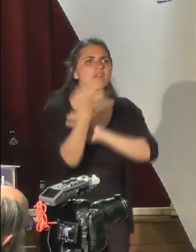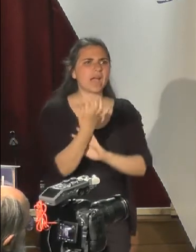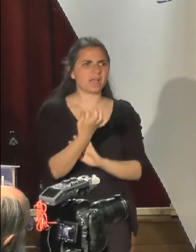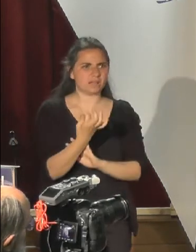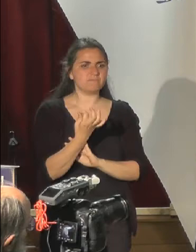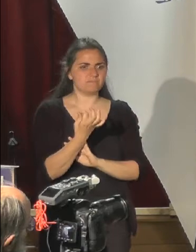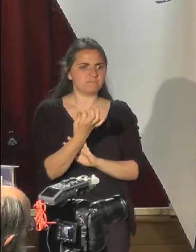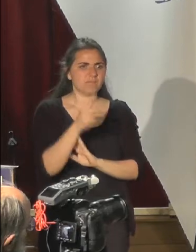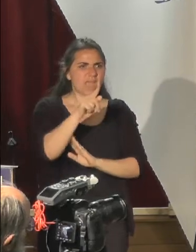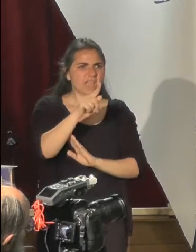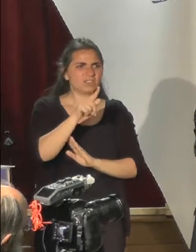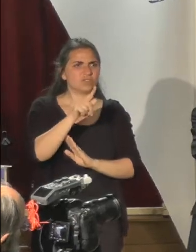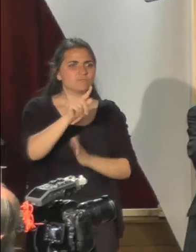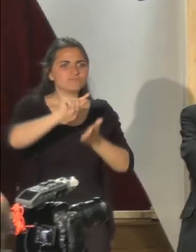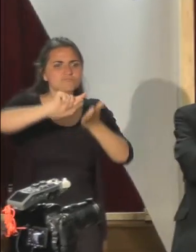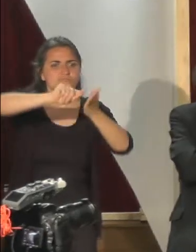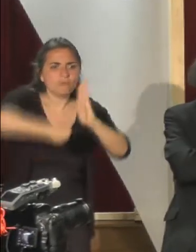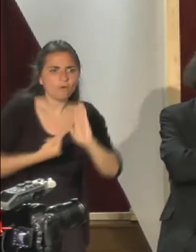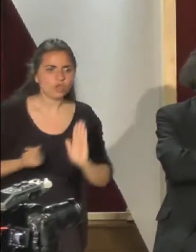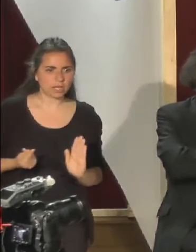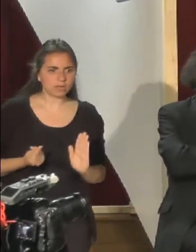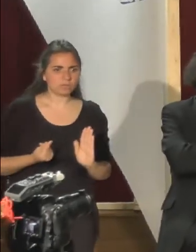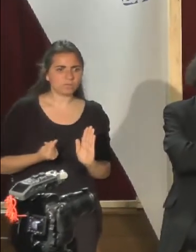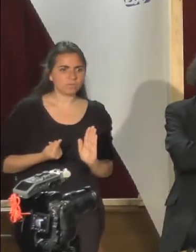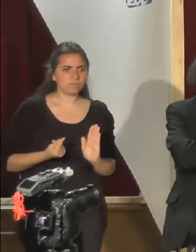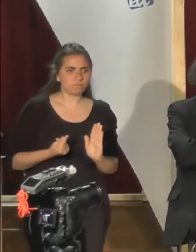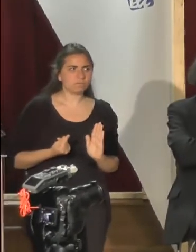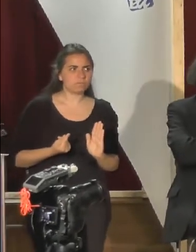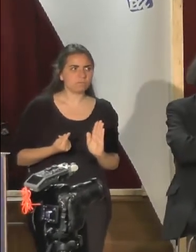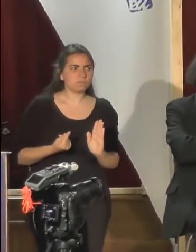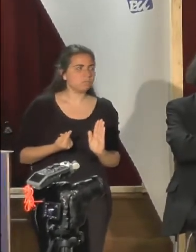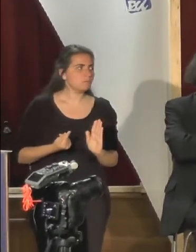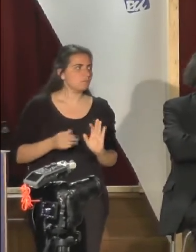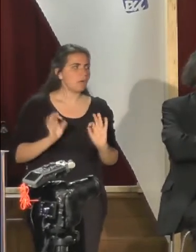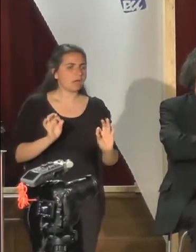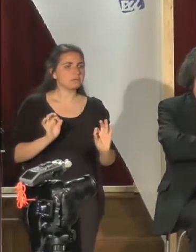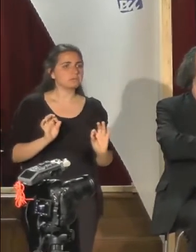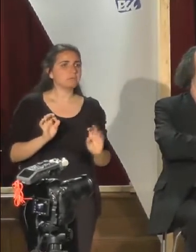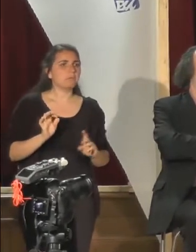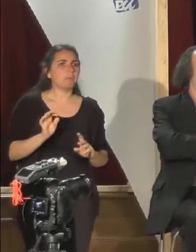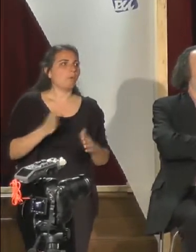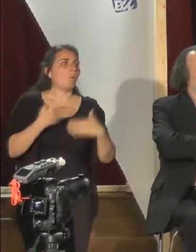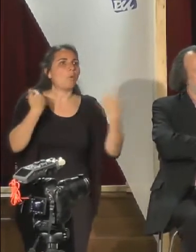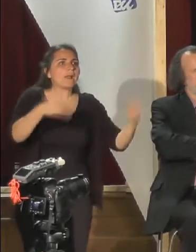Un contrato de fideicomiso. Cando calquera de nós ou de vós